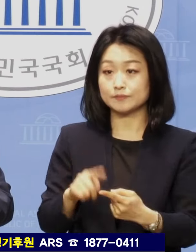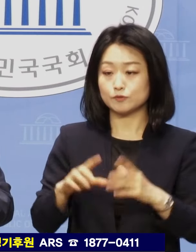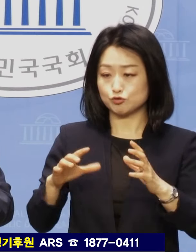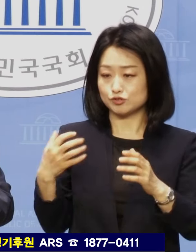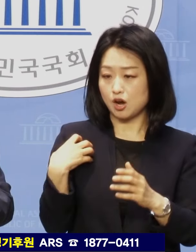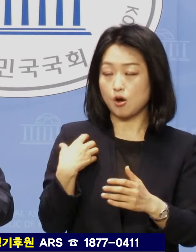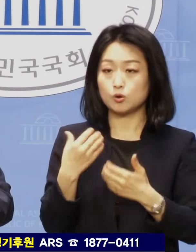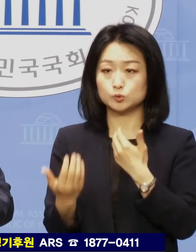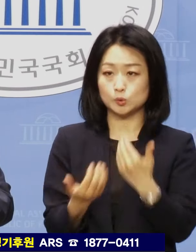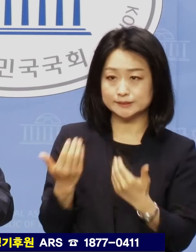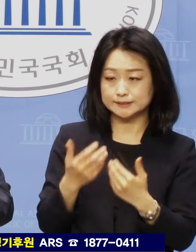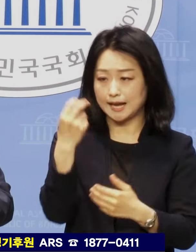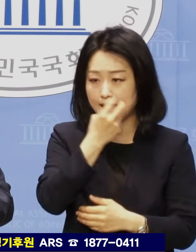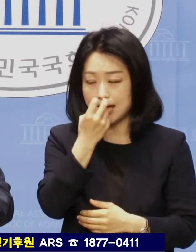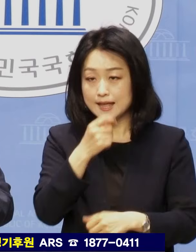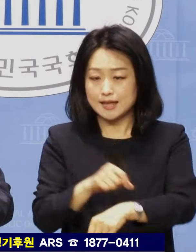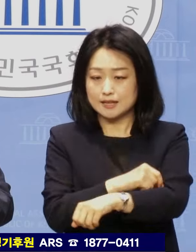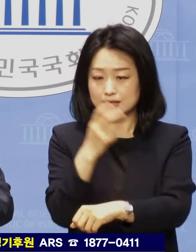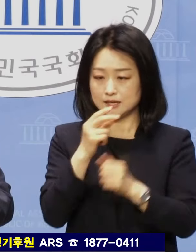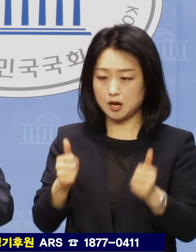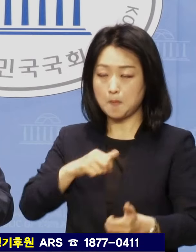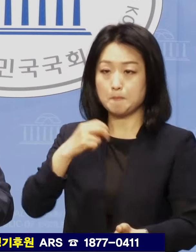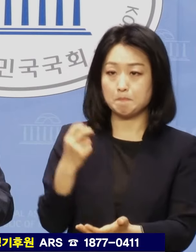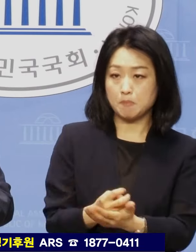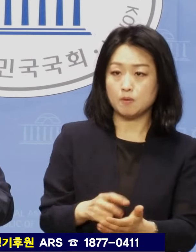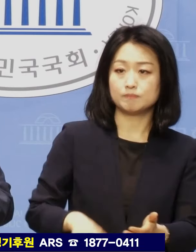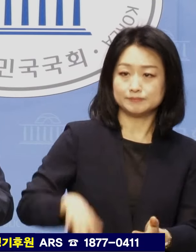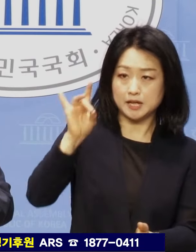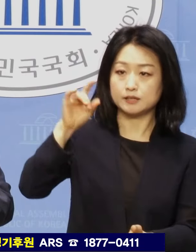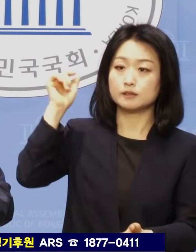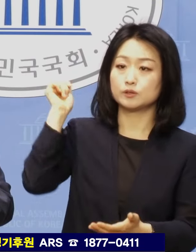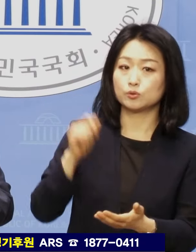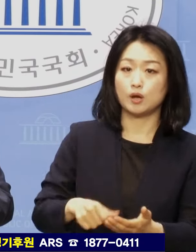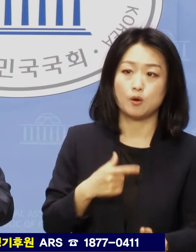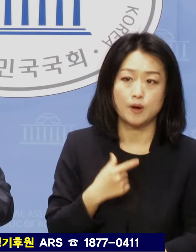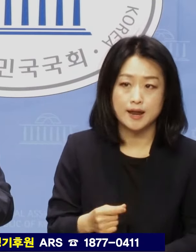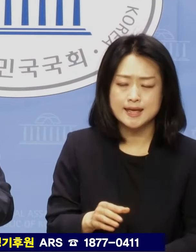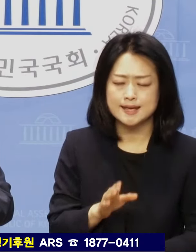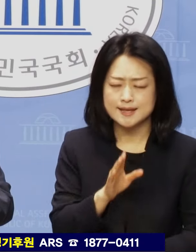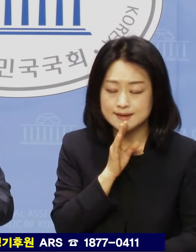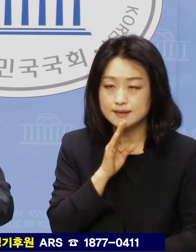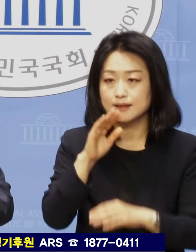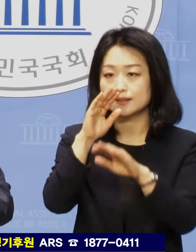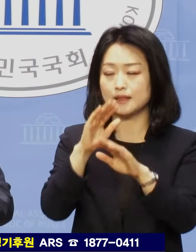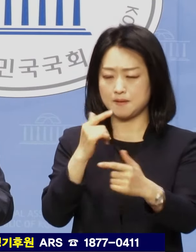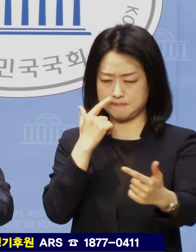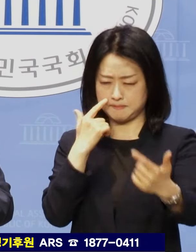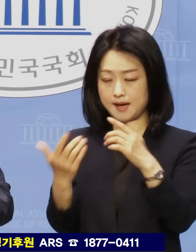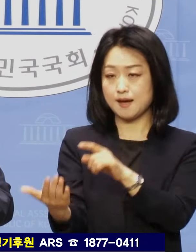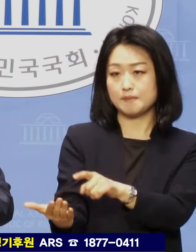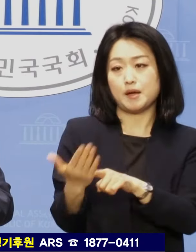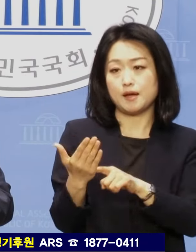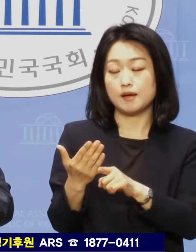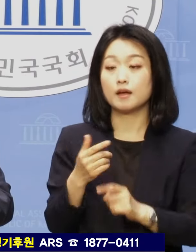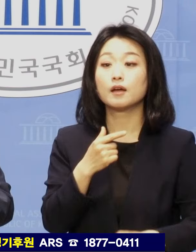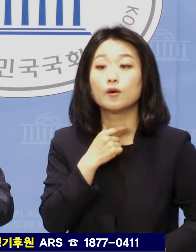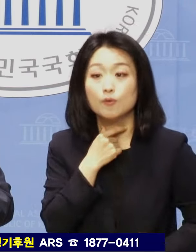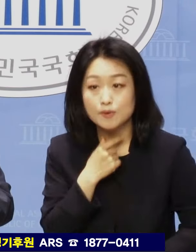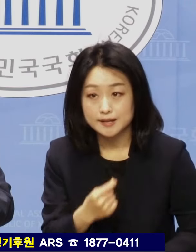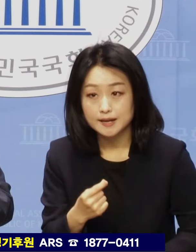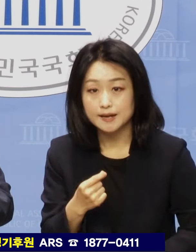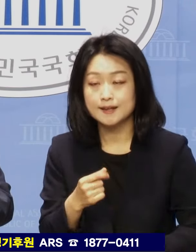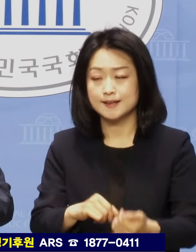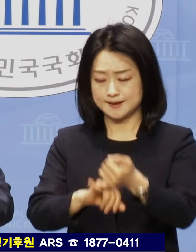국정조사와 특검법을 최우선적으로 처리해이 사건의 진실을 명명백백히 밝힐